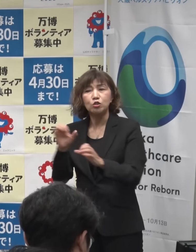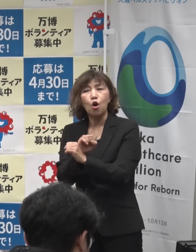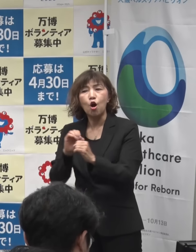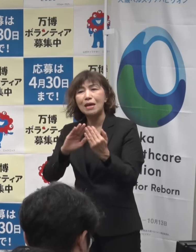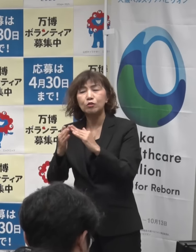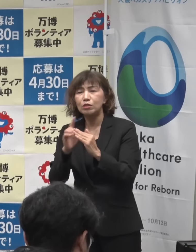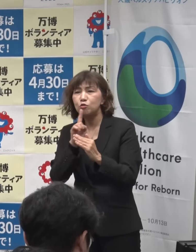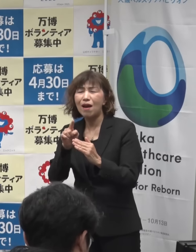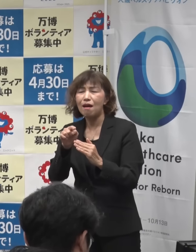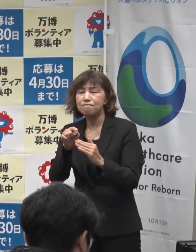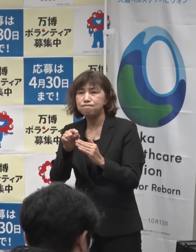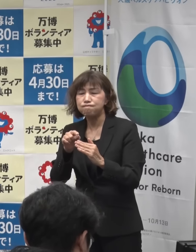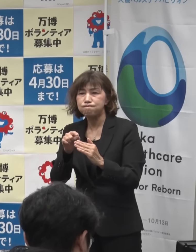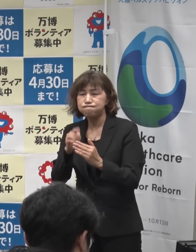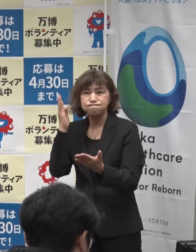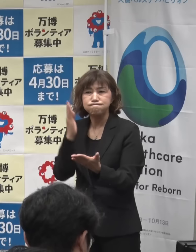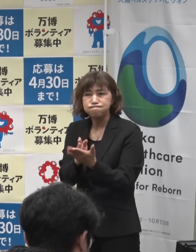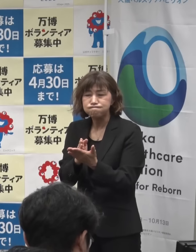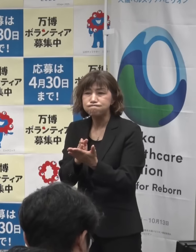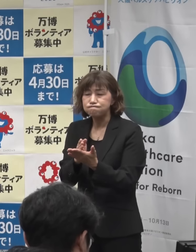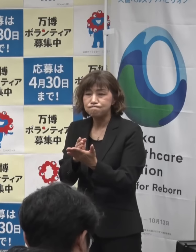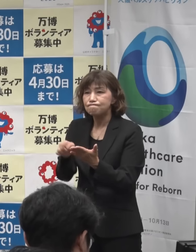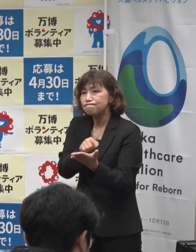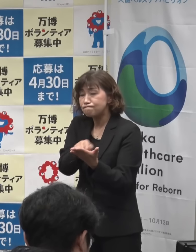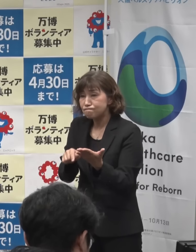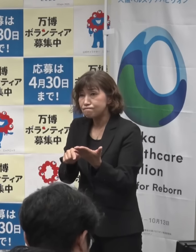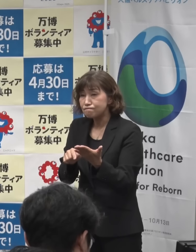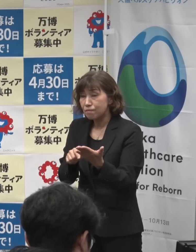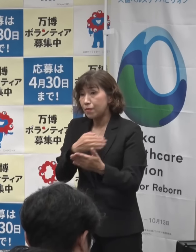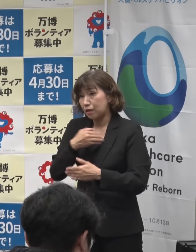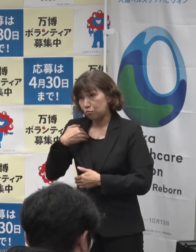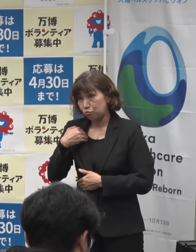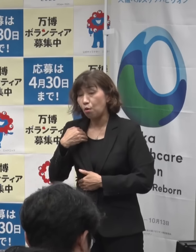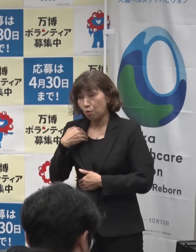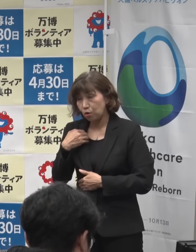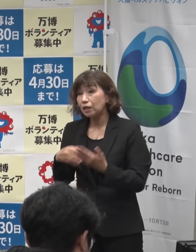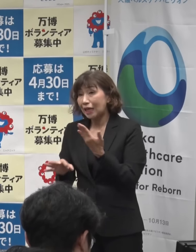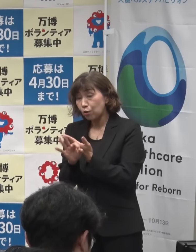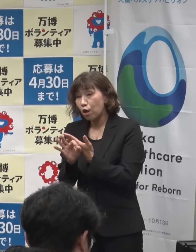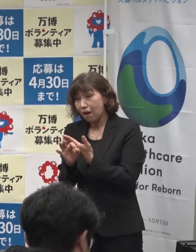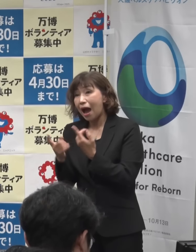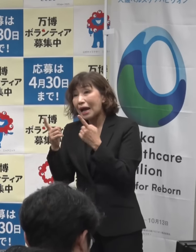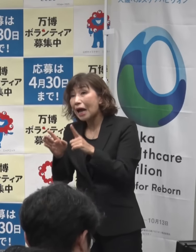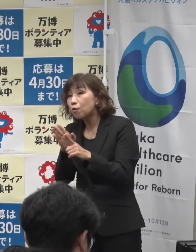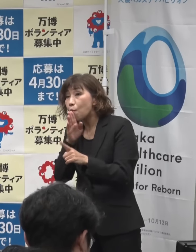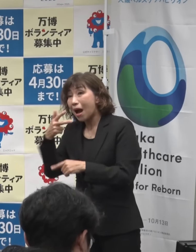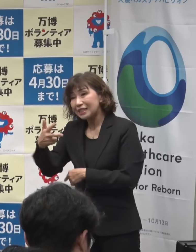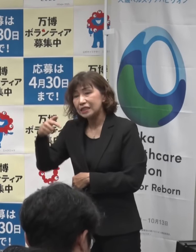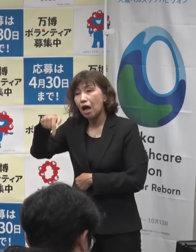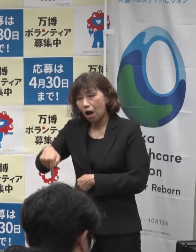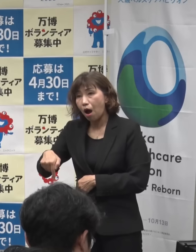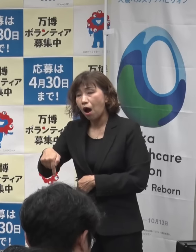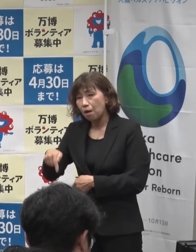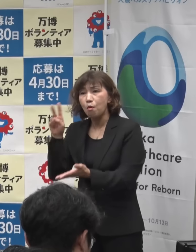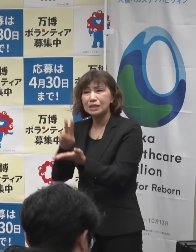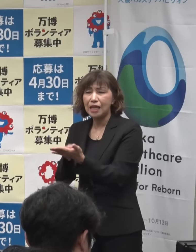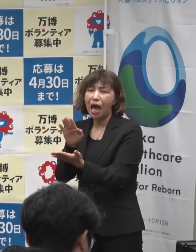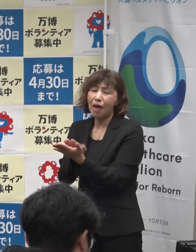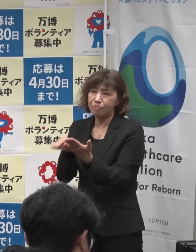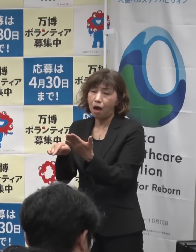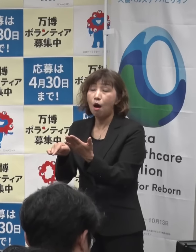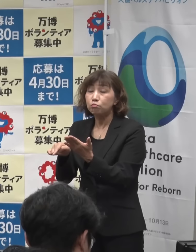脱却するということは可能だと思っています。例えば門真は指定されましたけれども、直近で門真を言いますと子育て施策も非常に